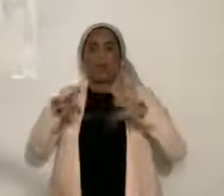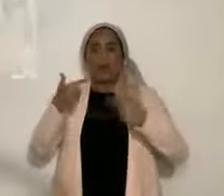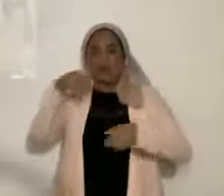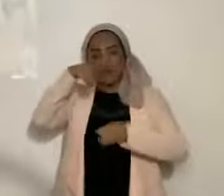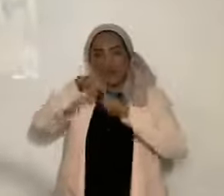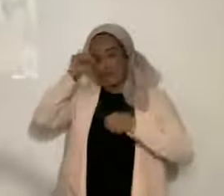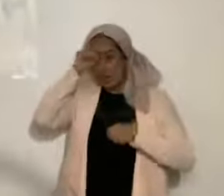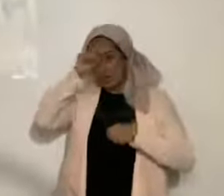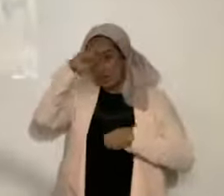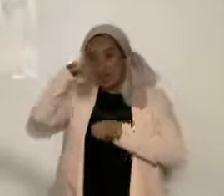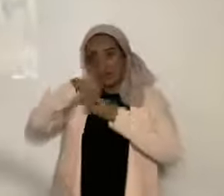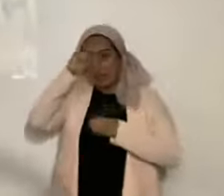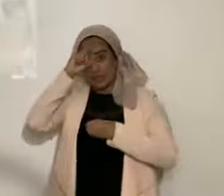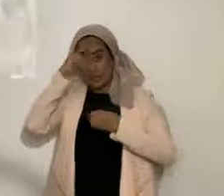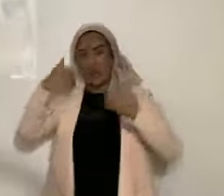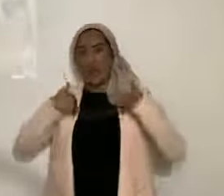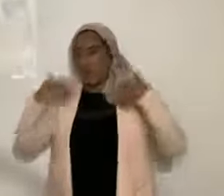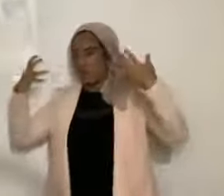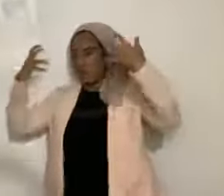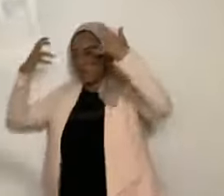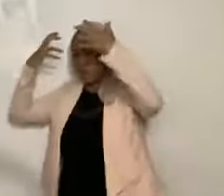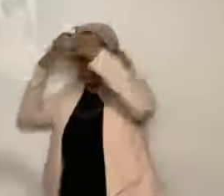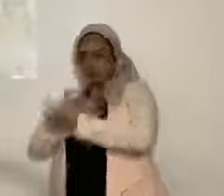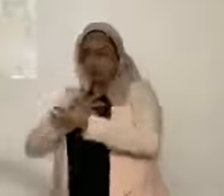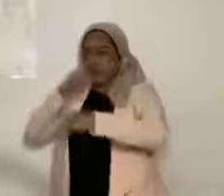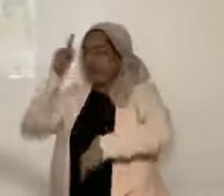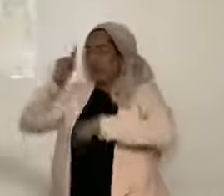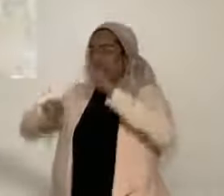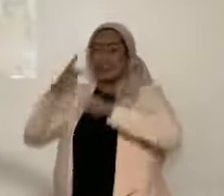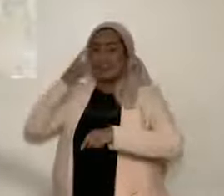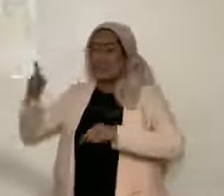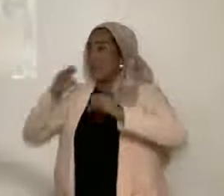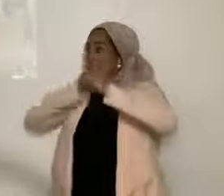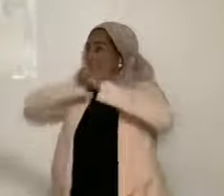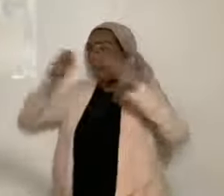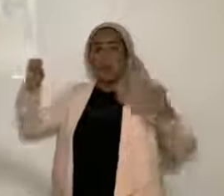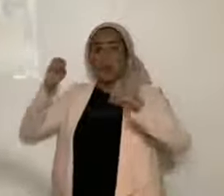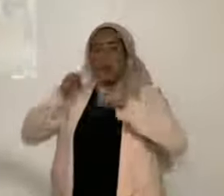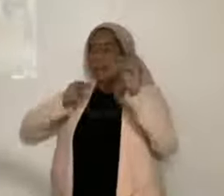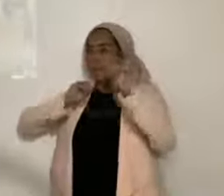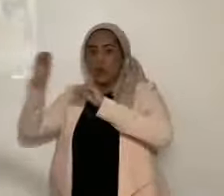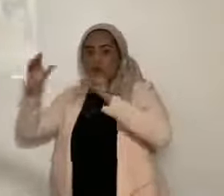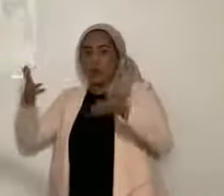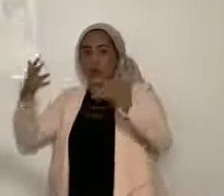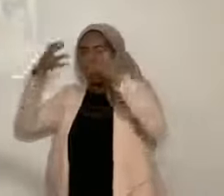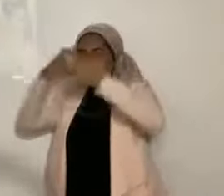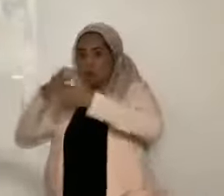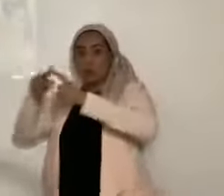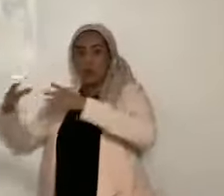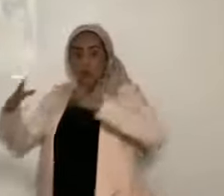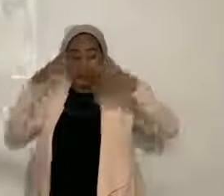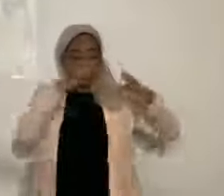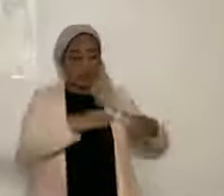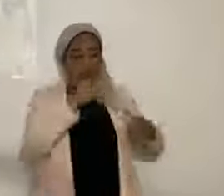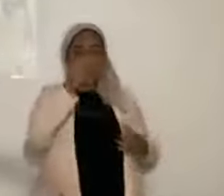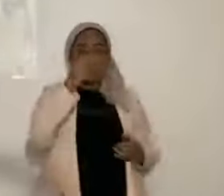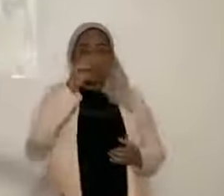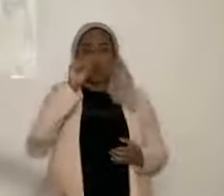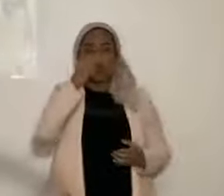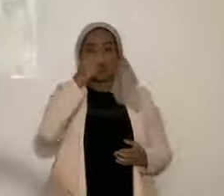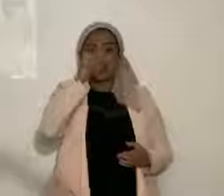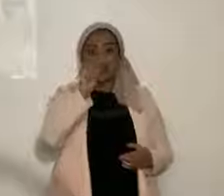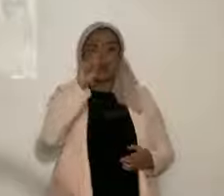En Egipto había tinieblas espesas que no se podían ni ver, nadie se movió por 3 días. Y en la tierra de Gosén,